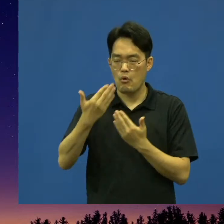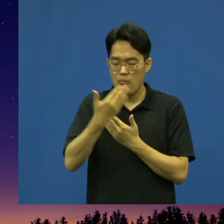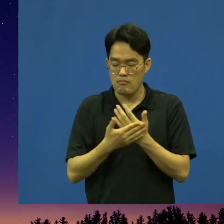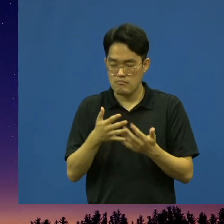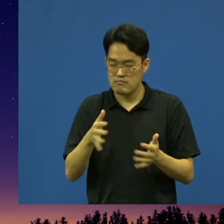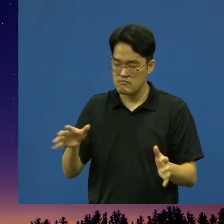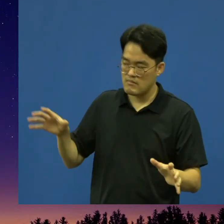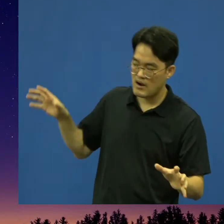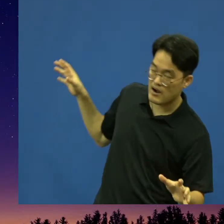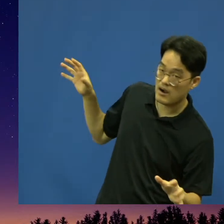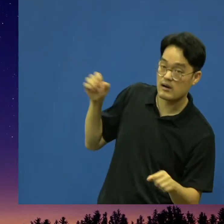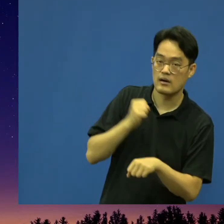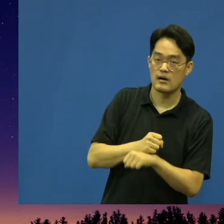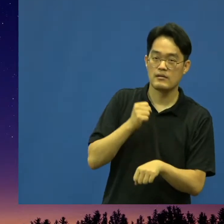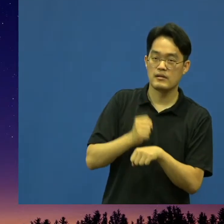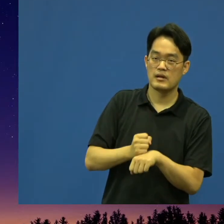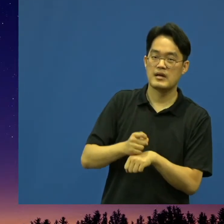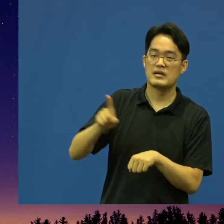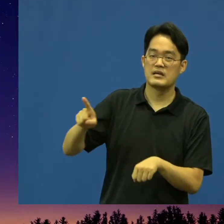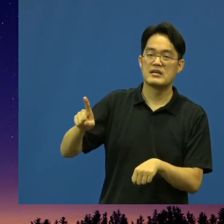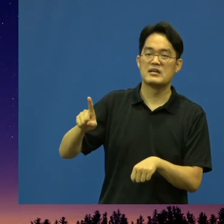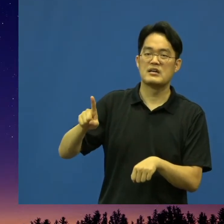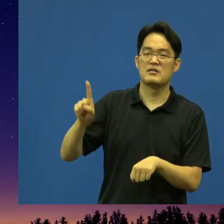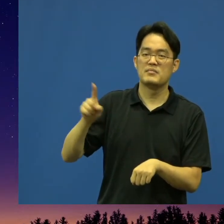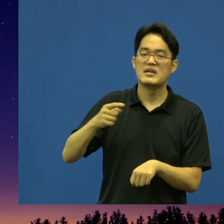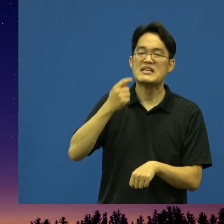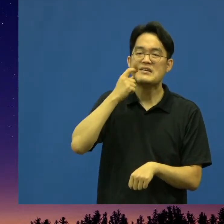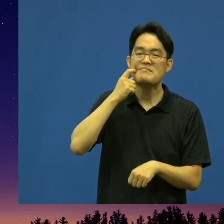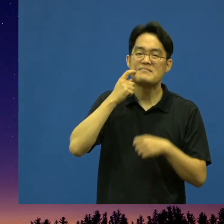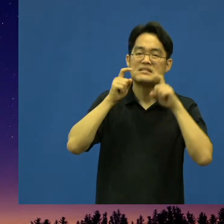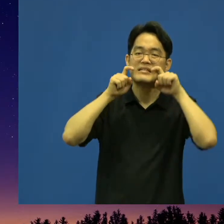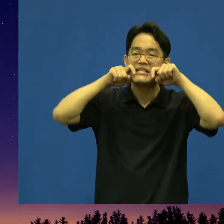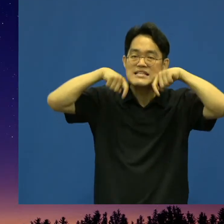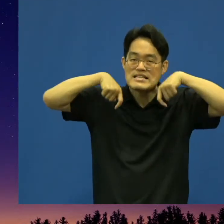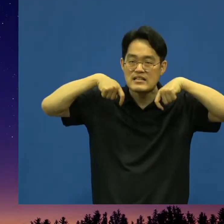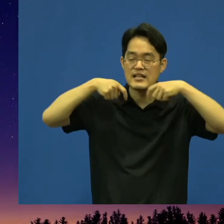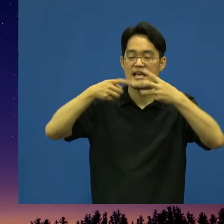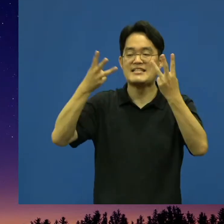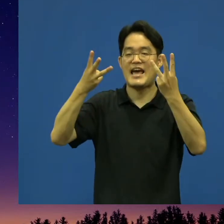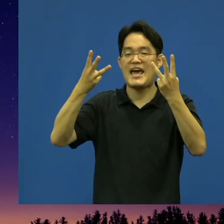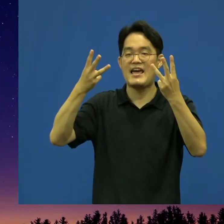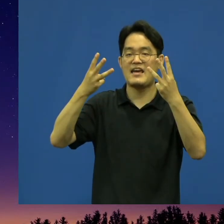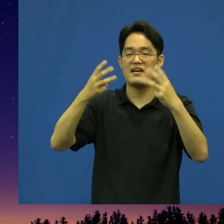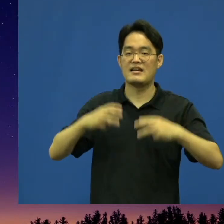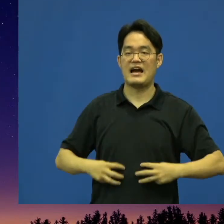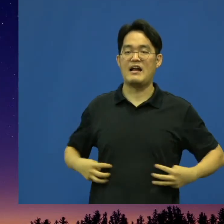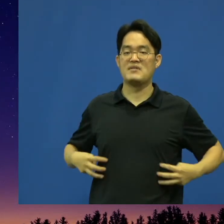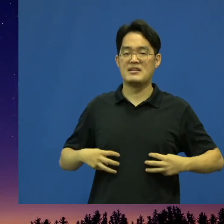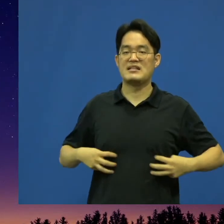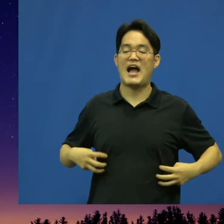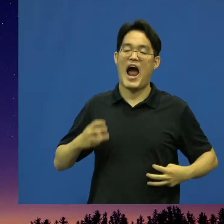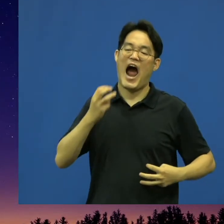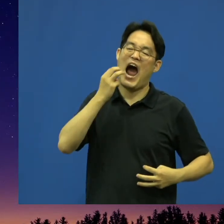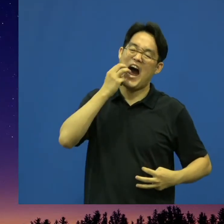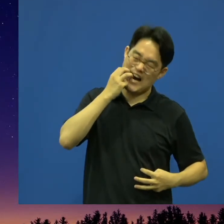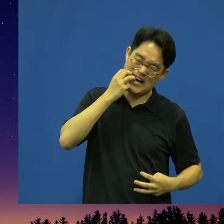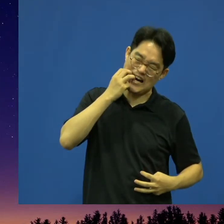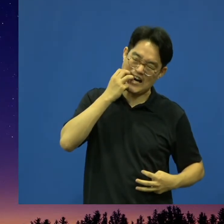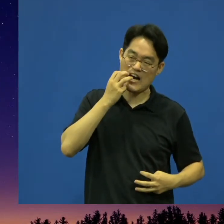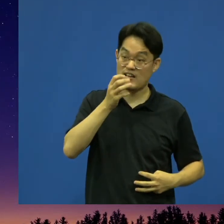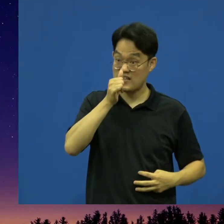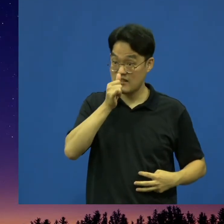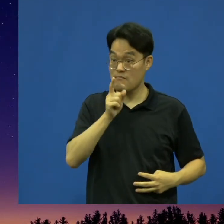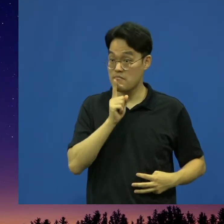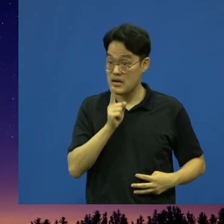입의 이 사이에는 새 갈빗대가 물렸다. 여러분, 바벨론 다음으로 일어난 온